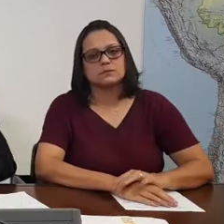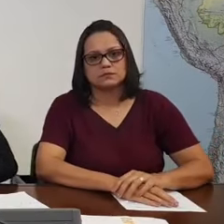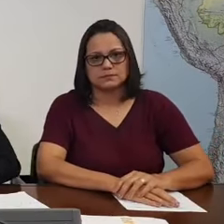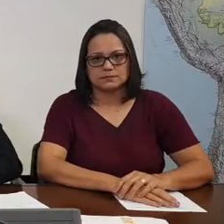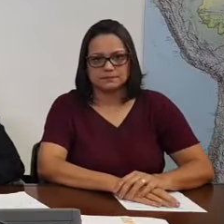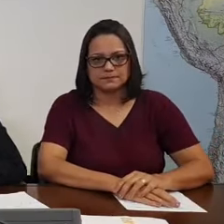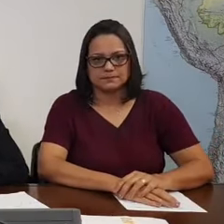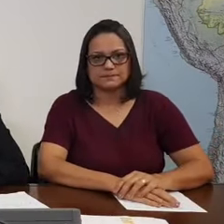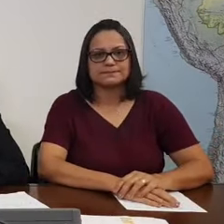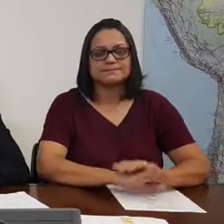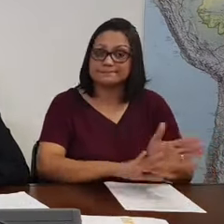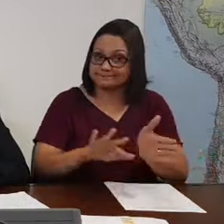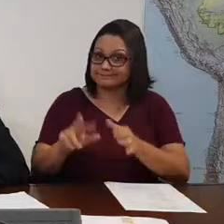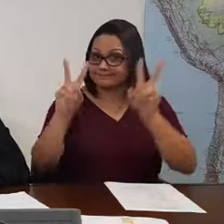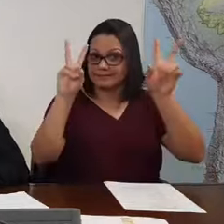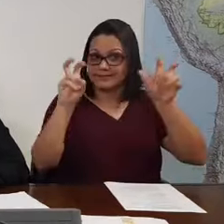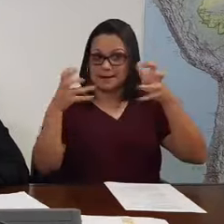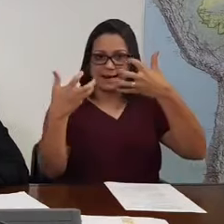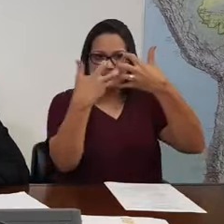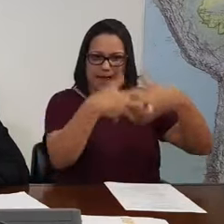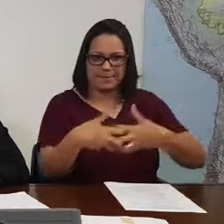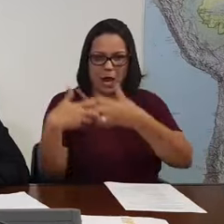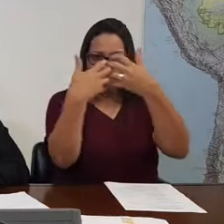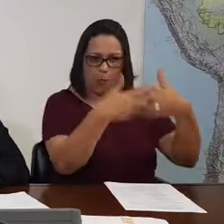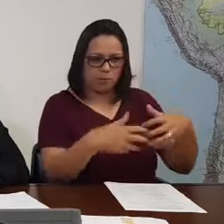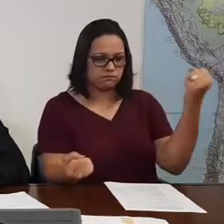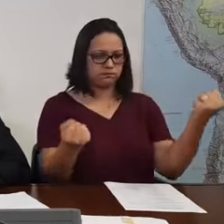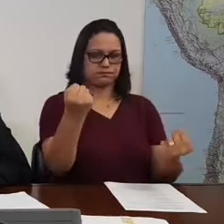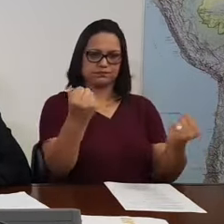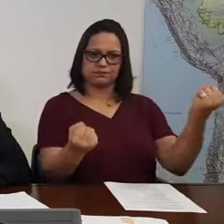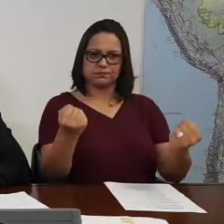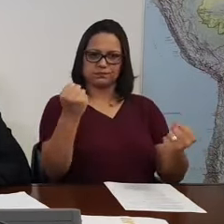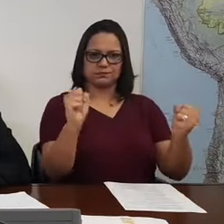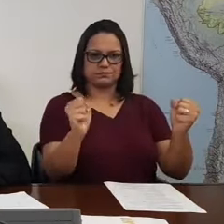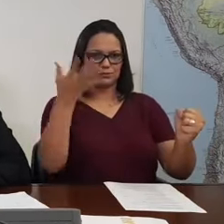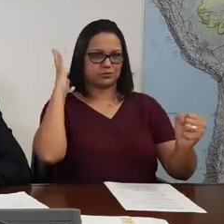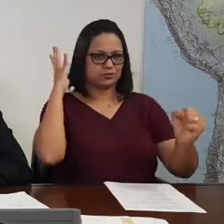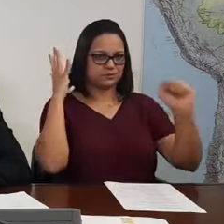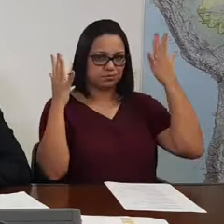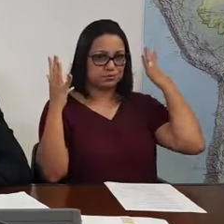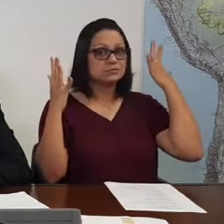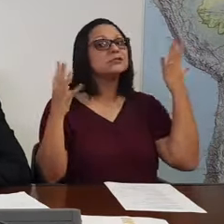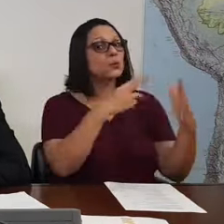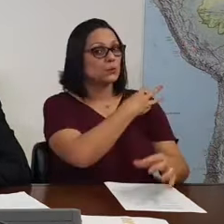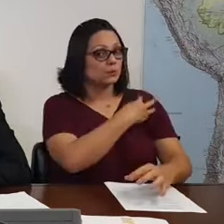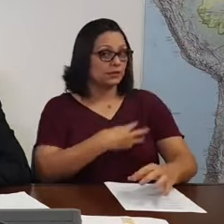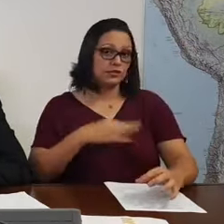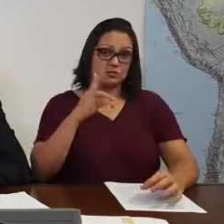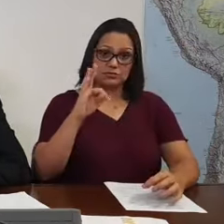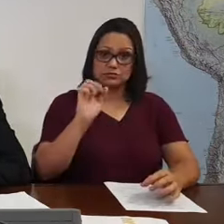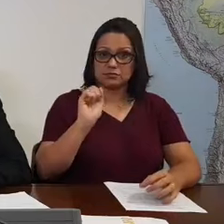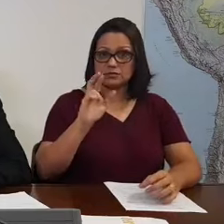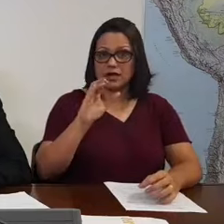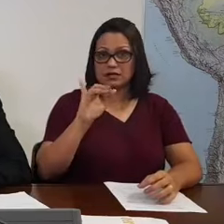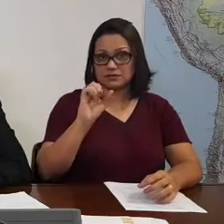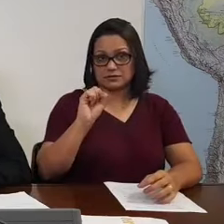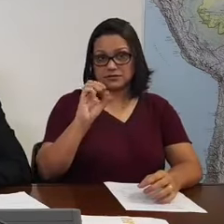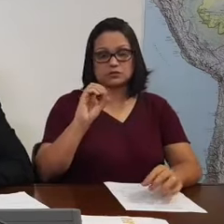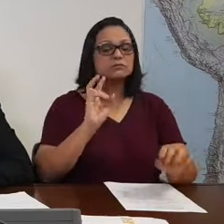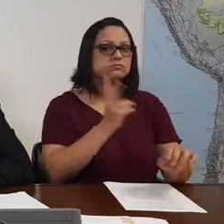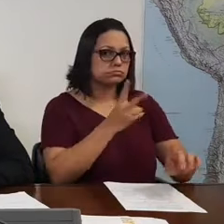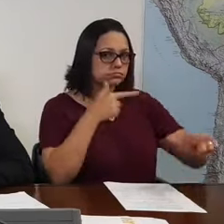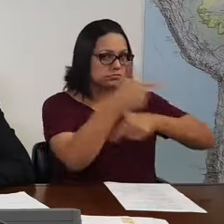Questão dos caminhoneiros. Né? Hoje iria comigo para Manaus o nosso ministro Tarcísio, teria muito o que falar, mas ele continua